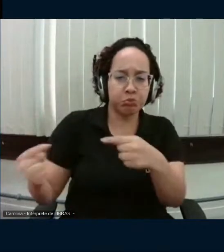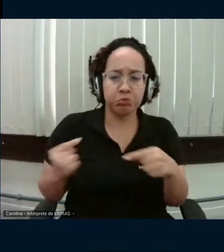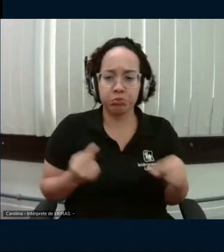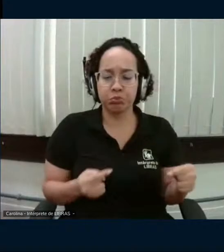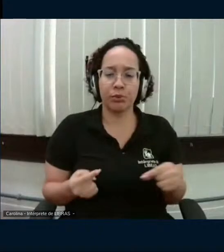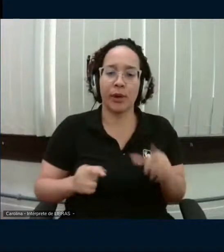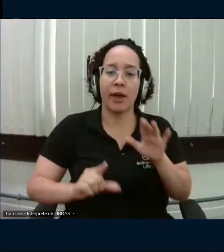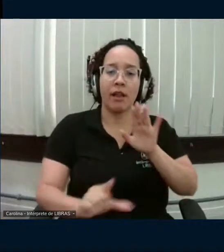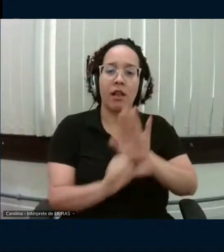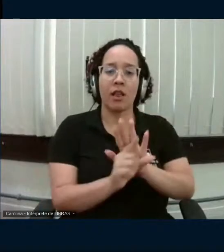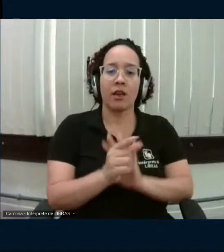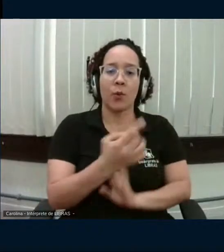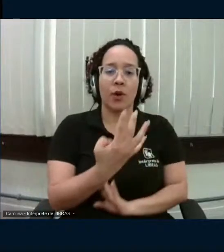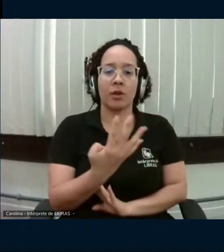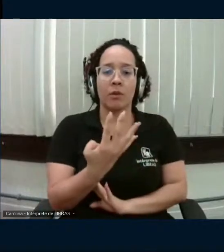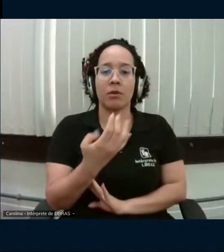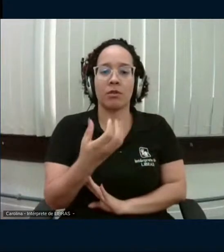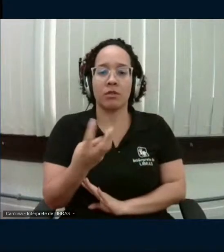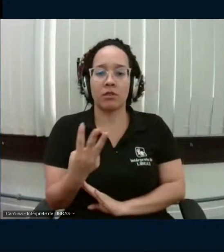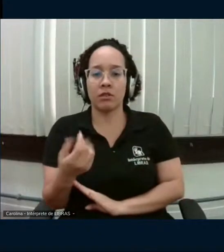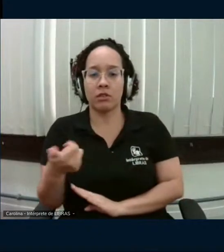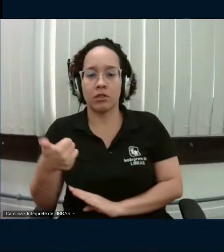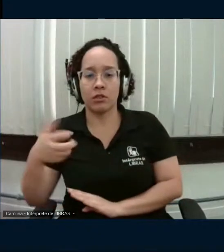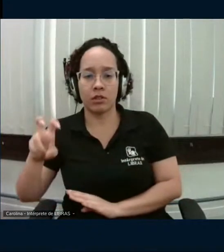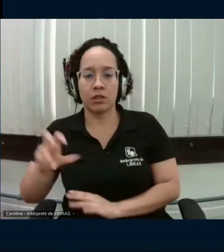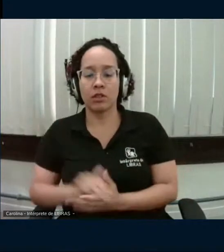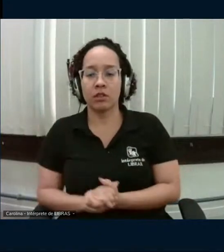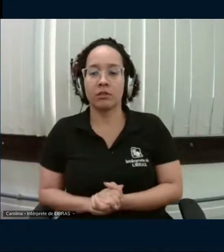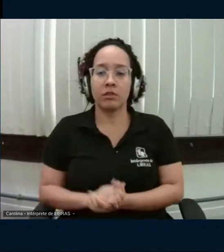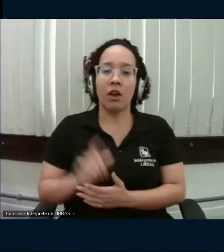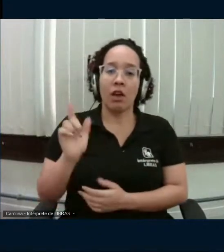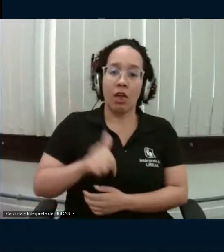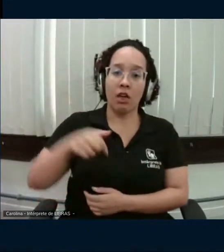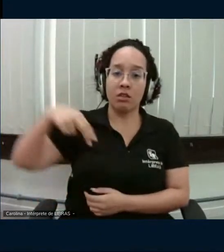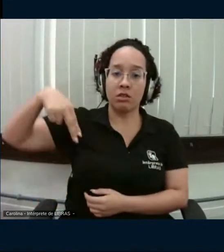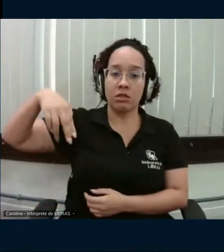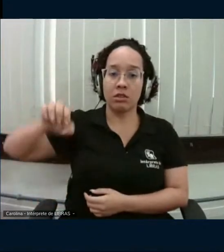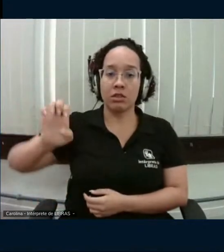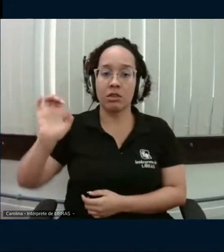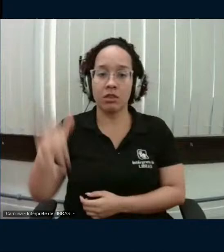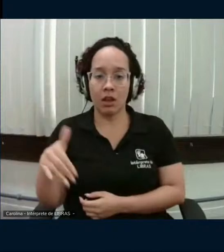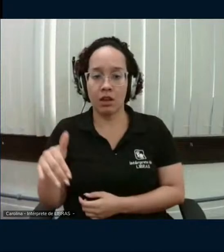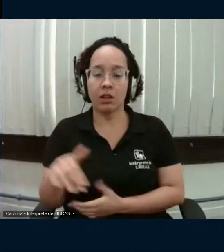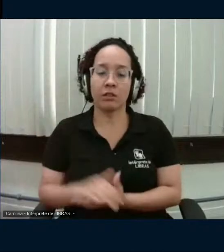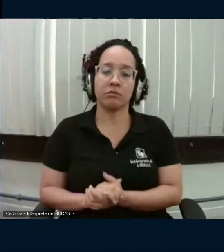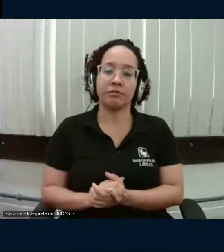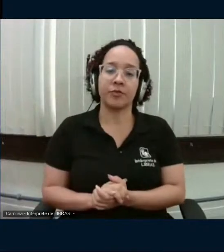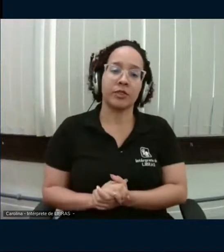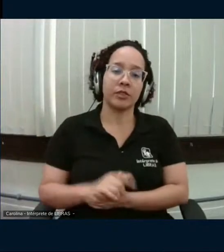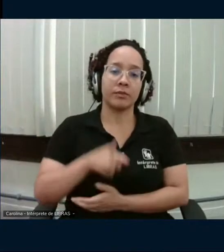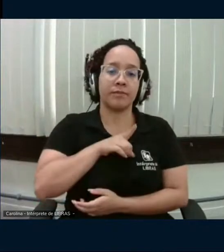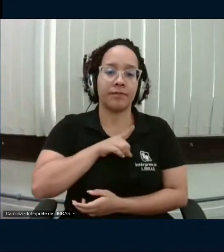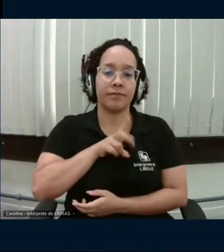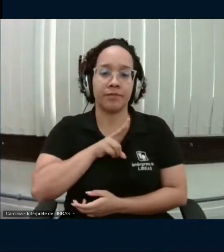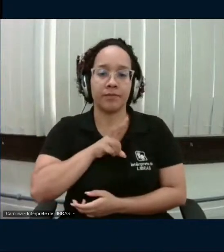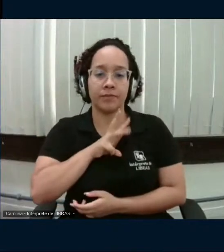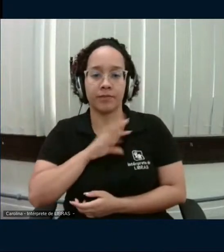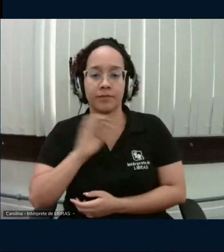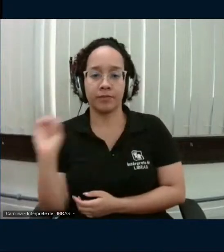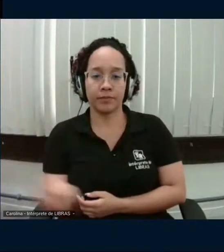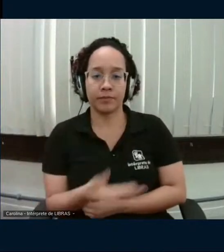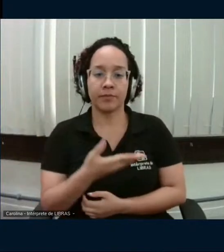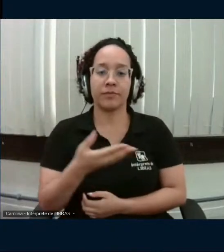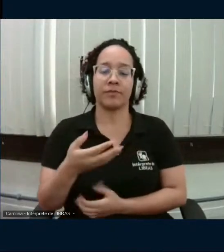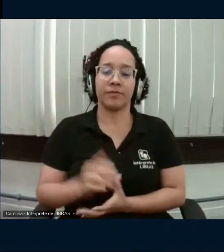13.415, batizado aí de NEM, né? Novo Ensino Médio, e que a gente rebatizou de NEM-NEM.